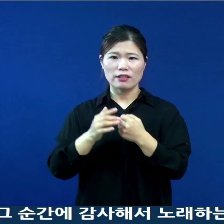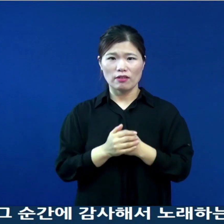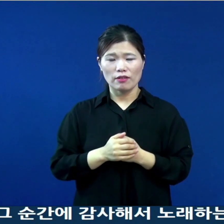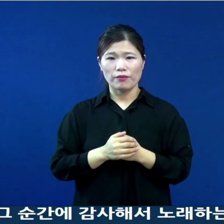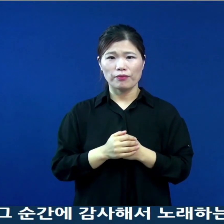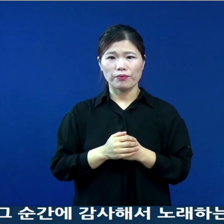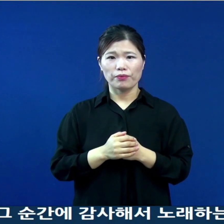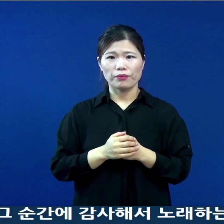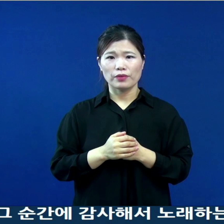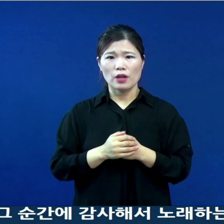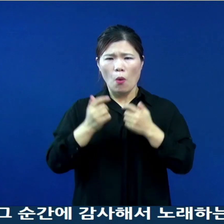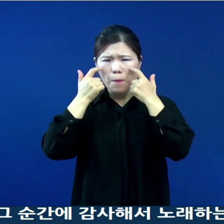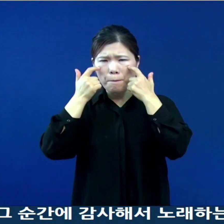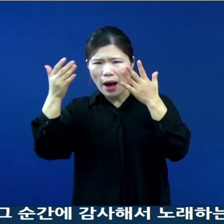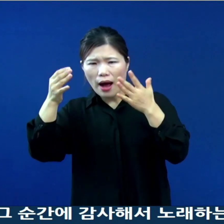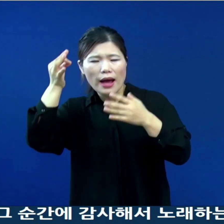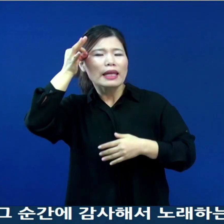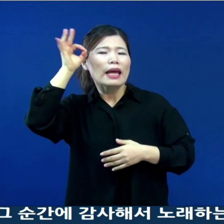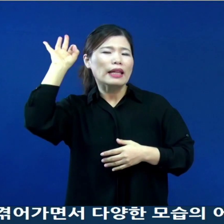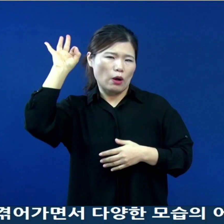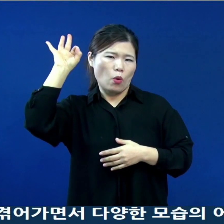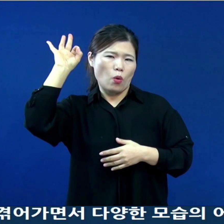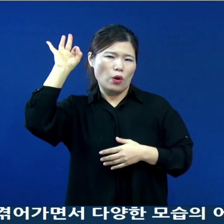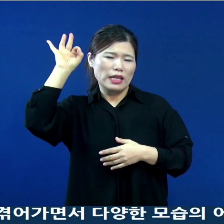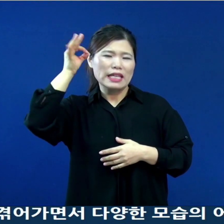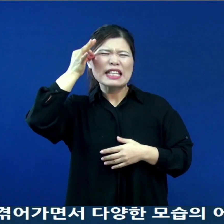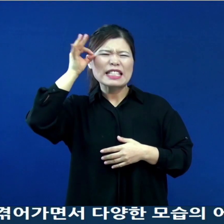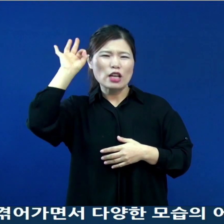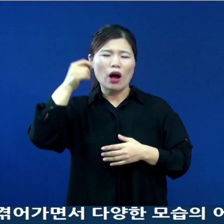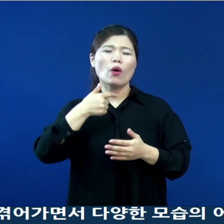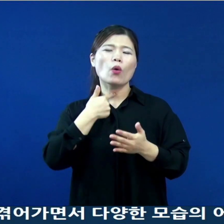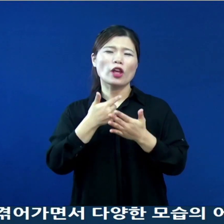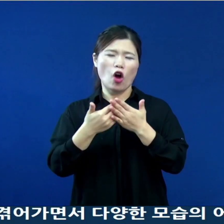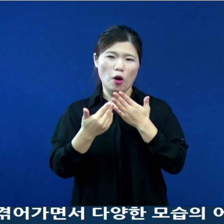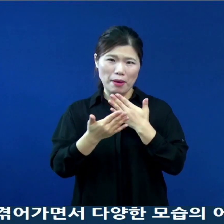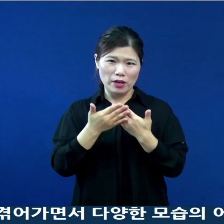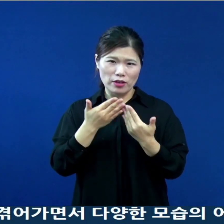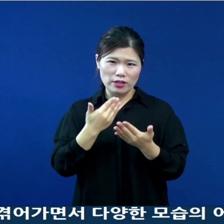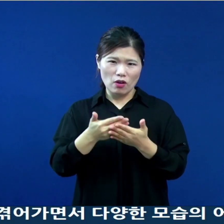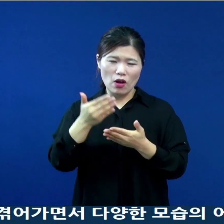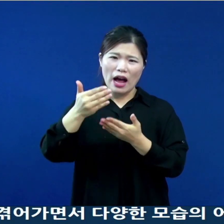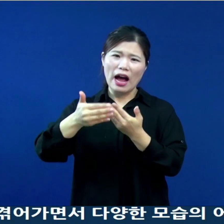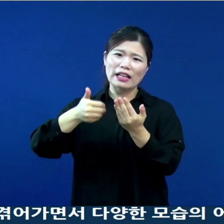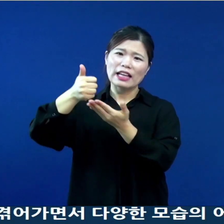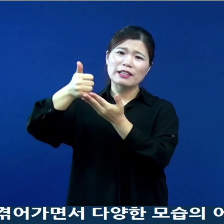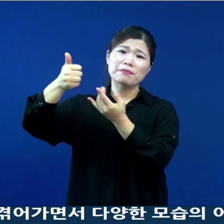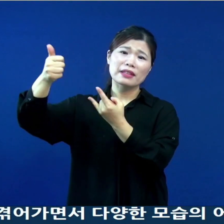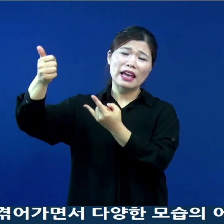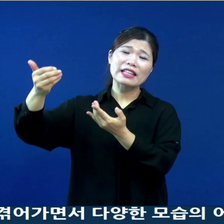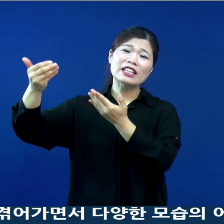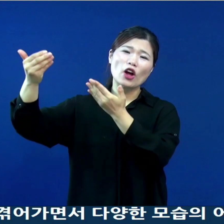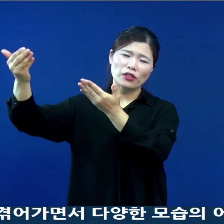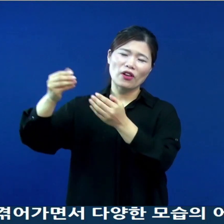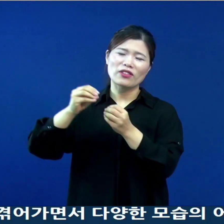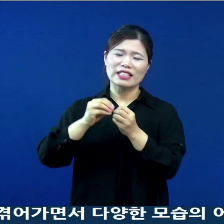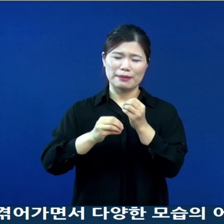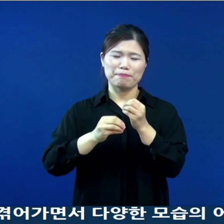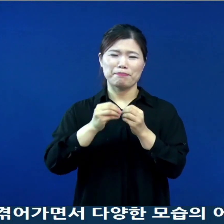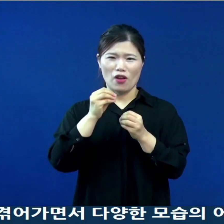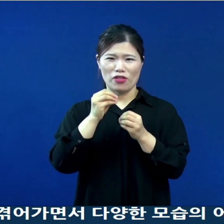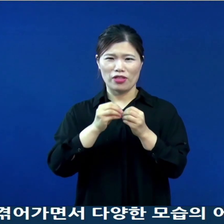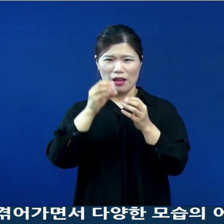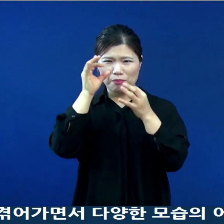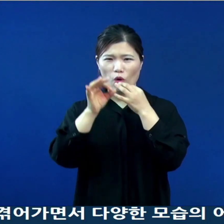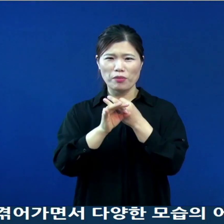확정적으로 깨닫고 인정하고 경험하면서 하나님 앞에 올려드렸던 시편이요,